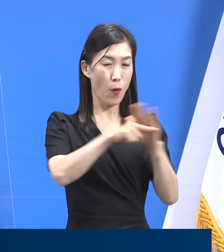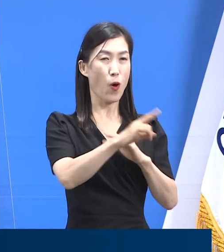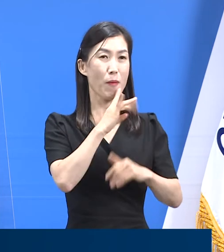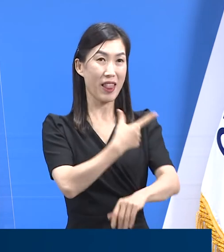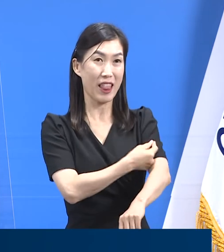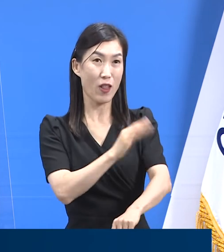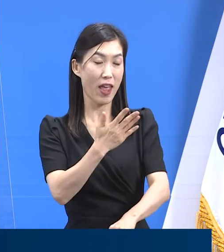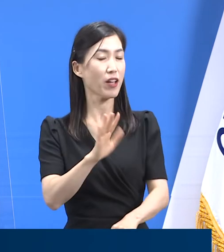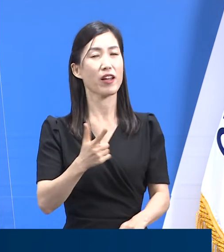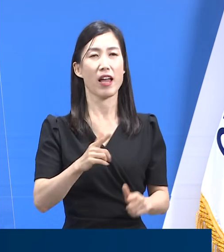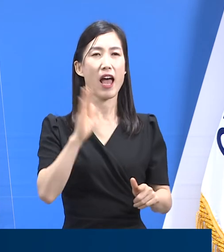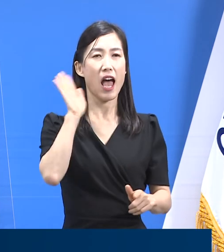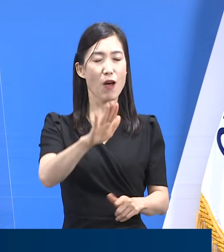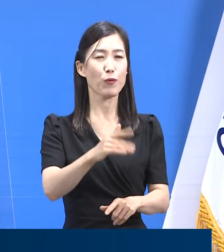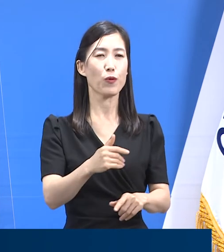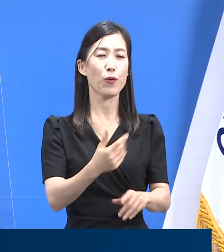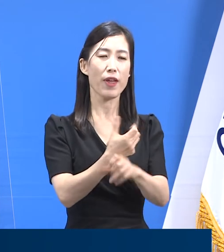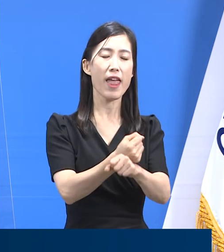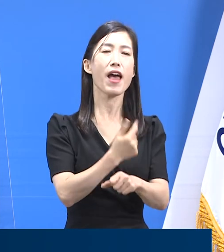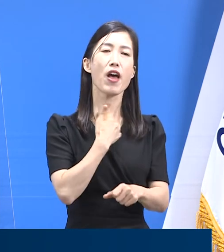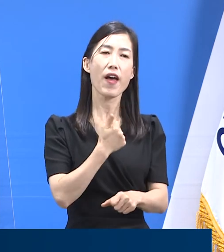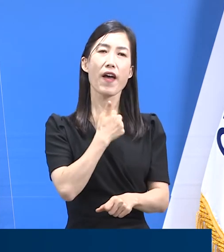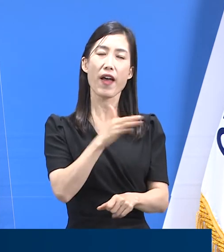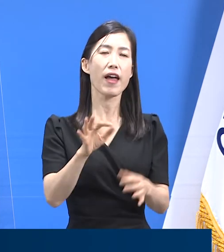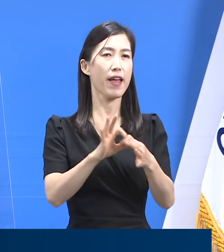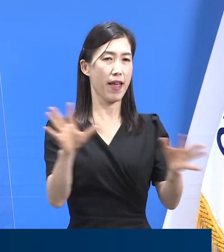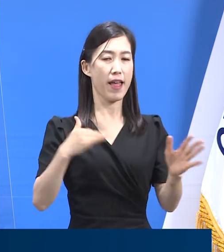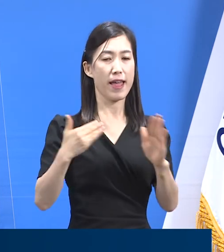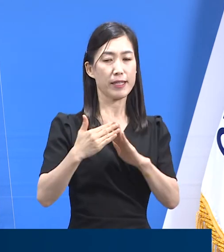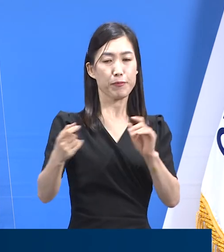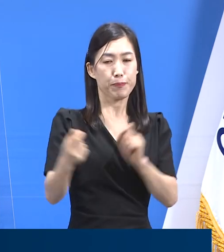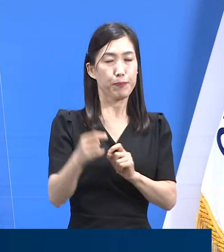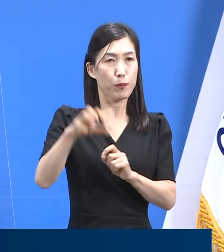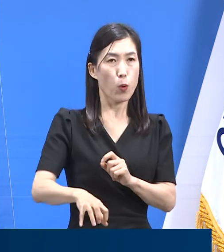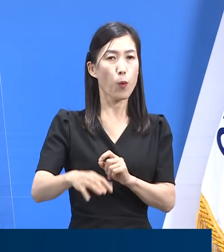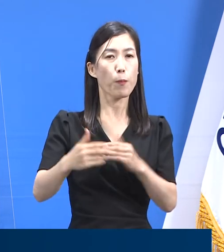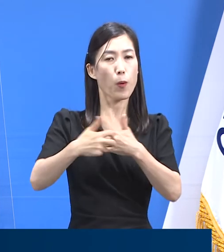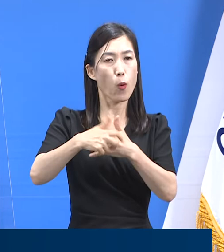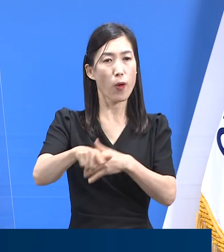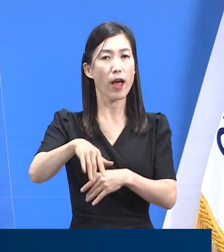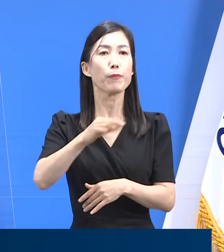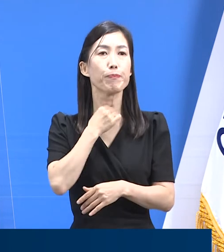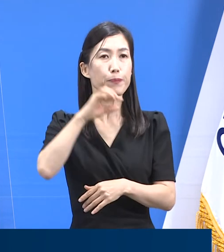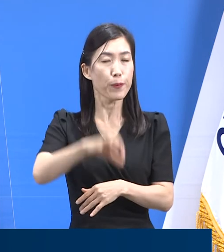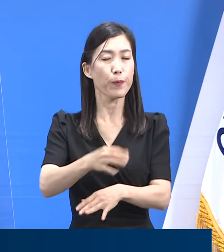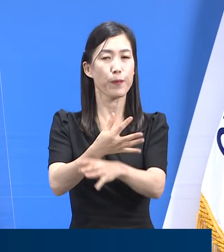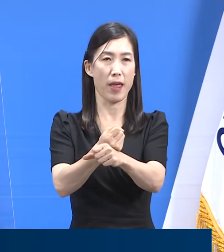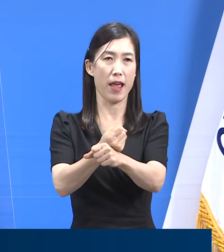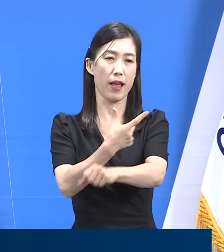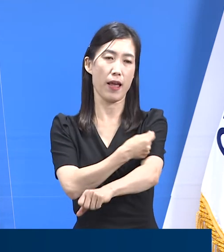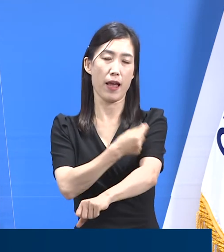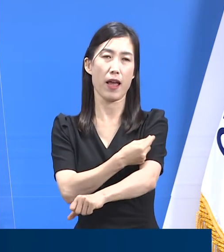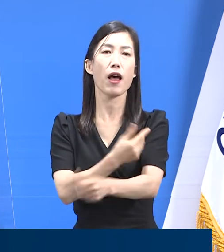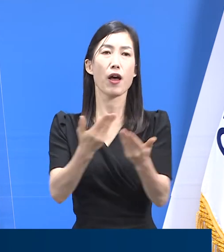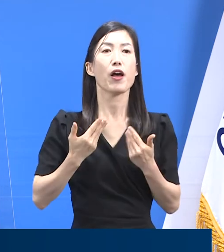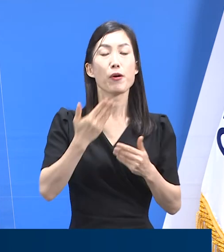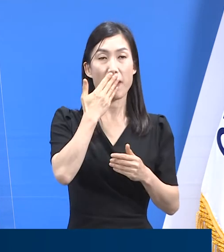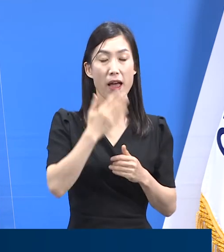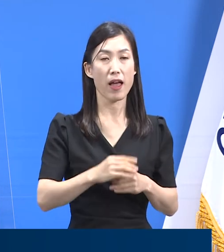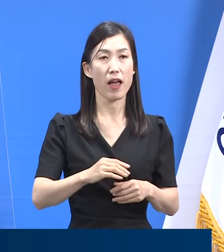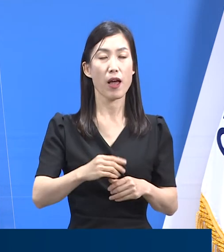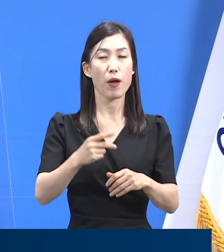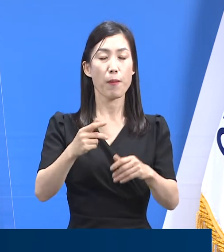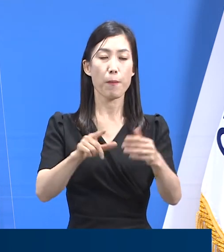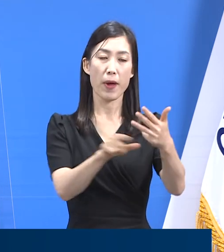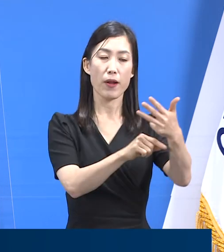8월 4일부터는 예약 이력과 상관없이 집에서 가까운 위탁 의료기관을 지정하여 예약을 할 수 있게 되었습니다. 위탁 의료기관 예약은